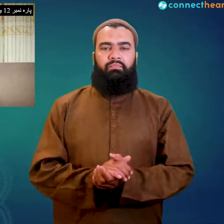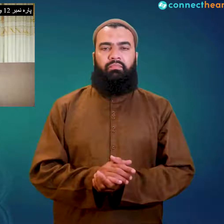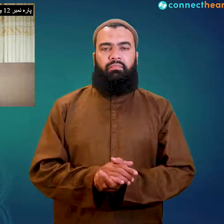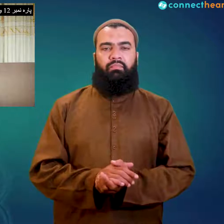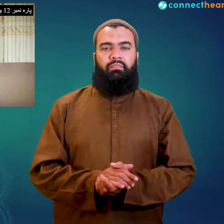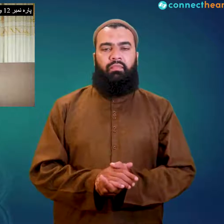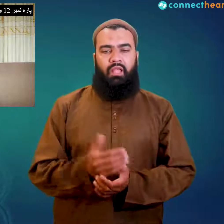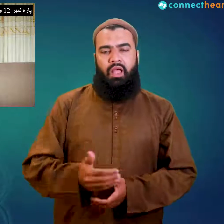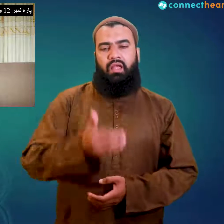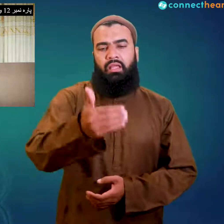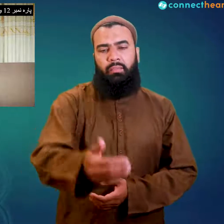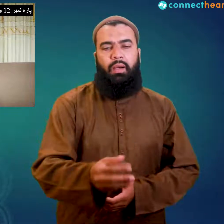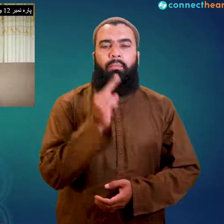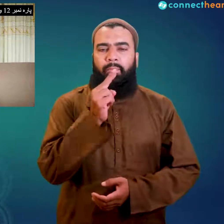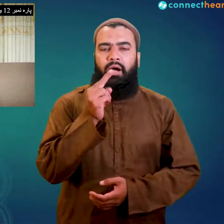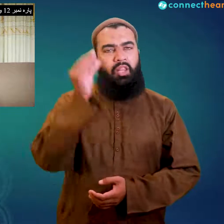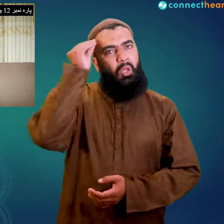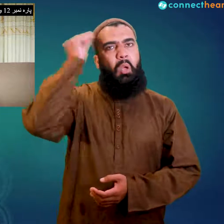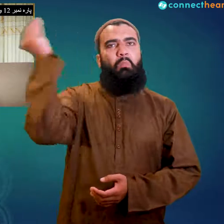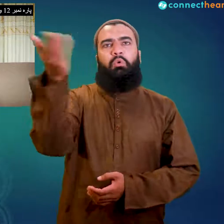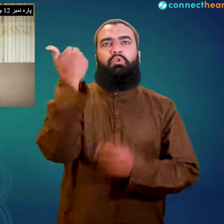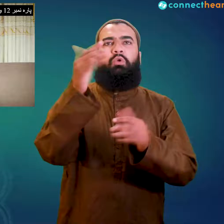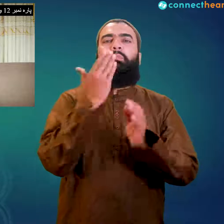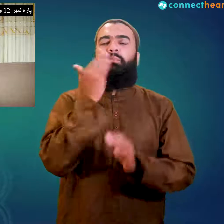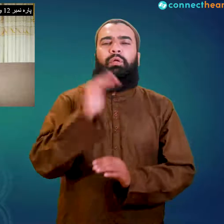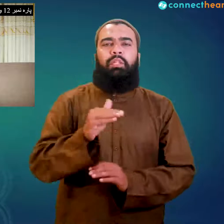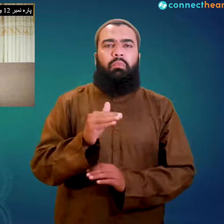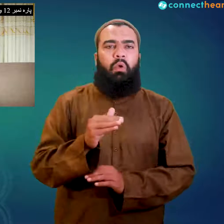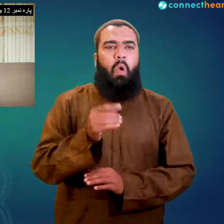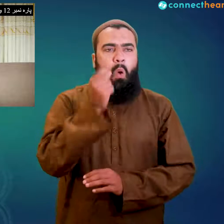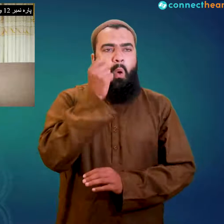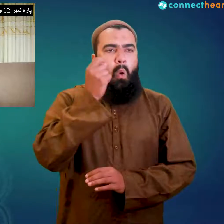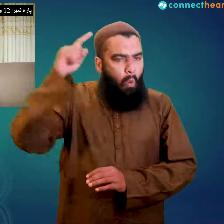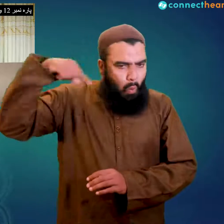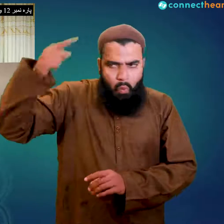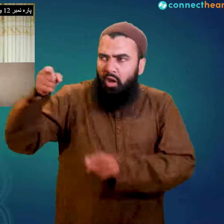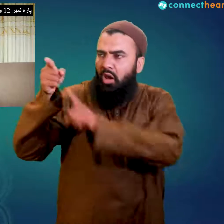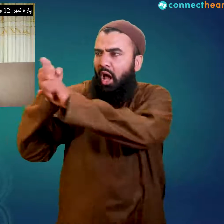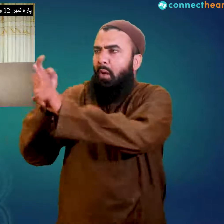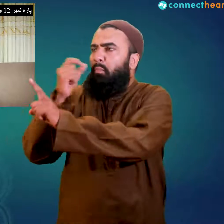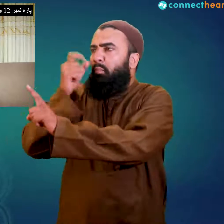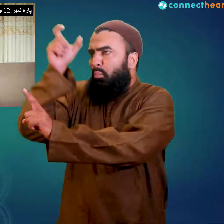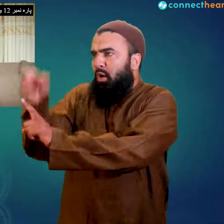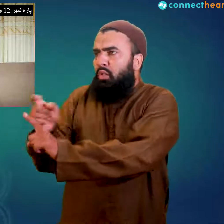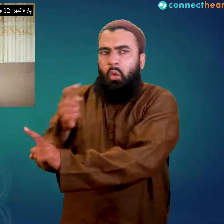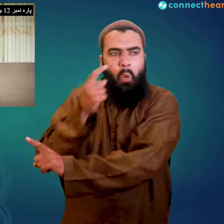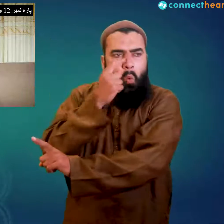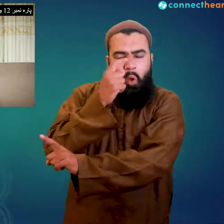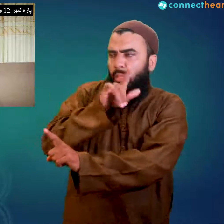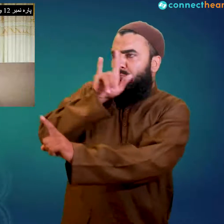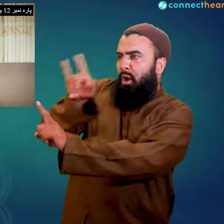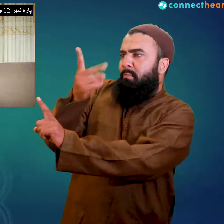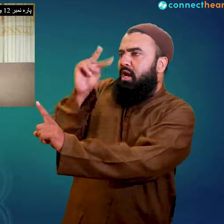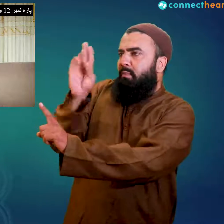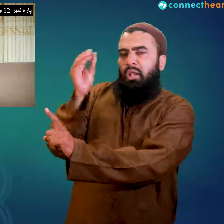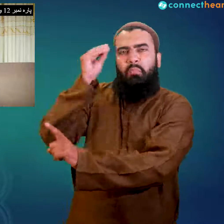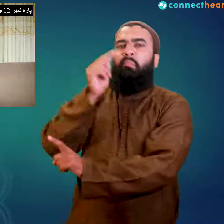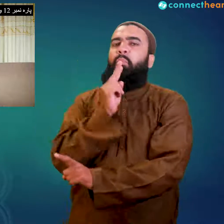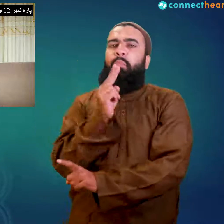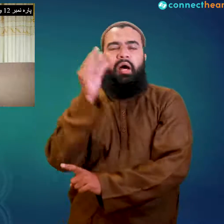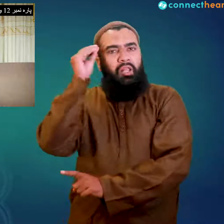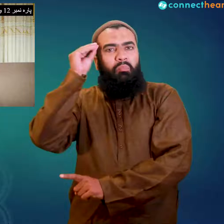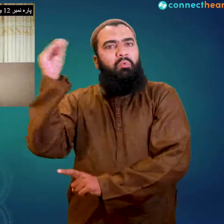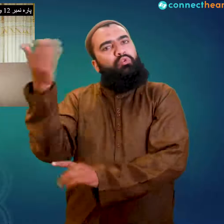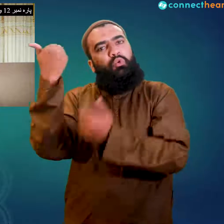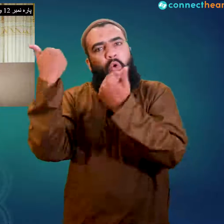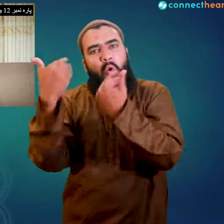کاٹا جائے۔ اتنے میں انہوں نے یوسف علیہ السلام کو ان کے سامنے کیا تو وہ تمام عورتیں، وہ جماعت پوری یوسف علیہ